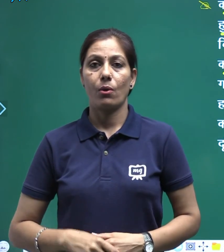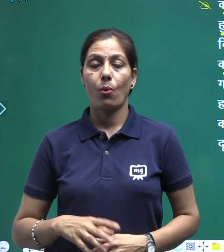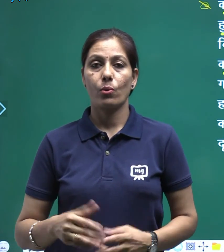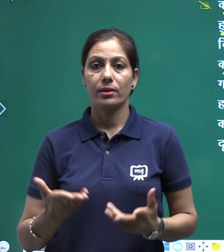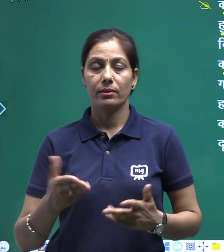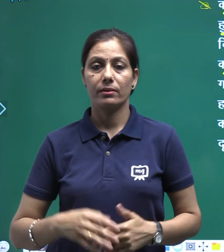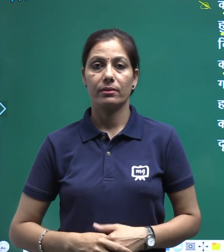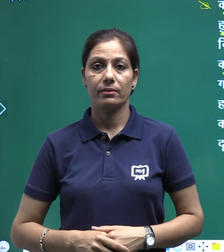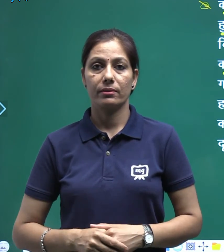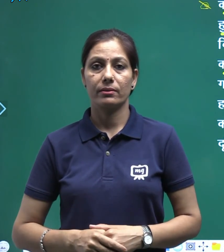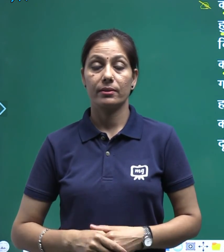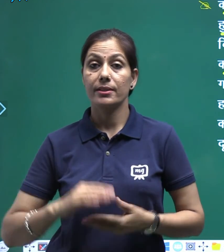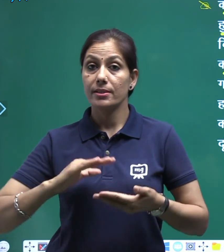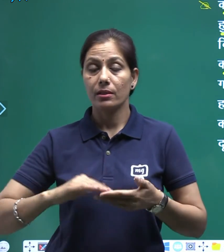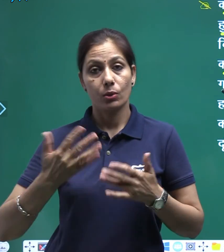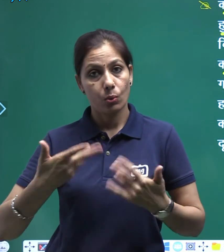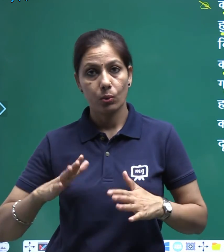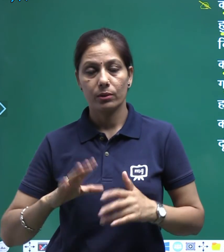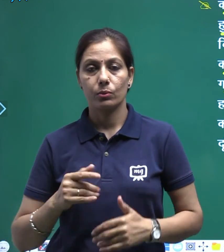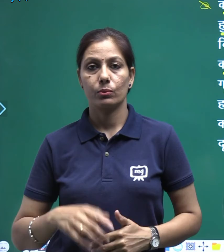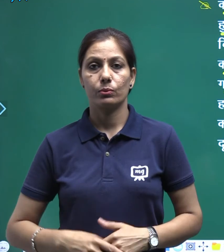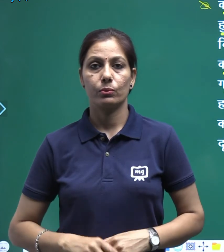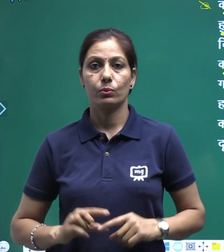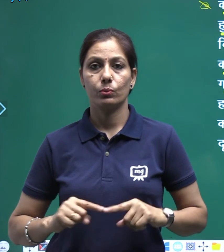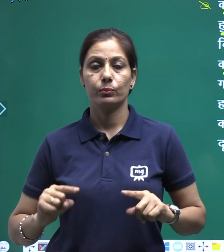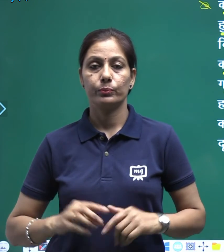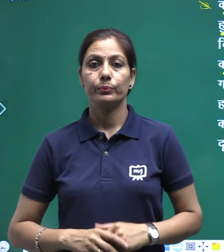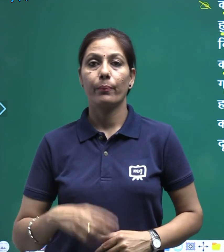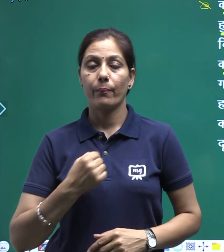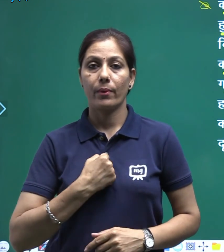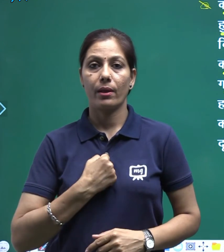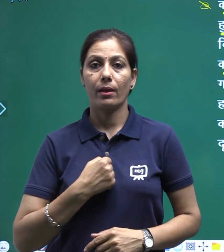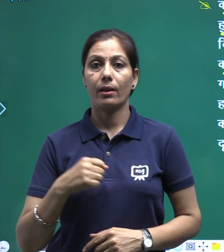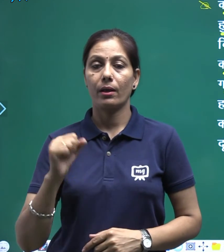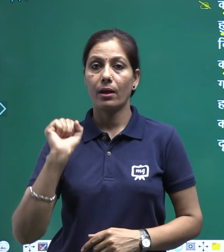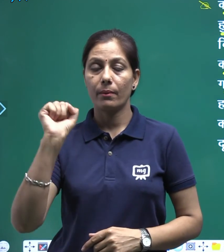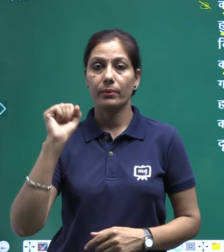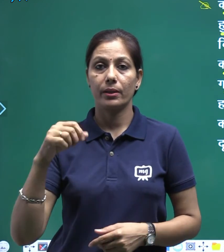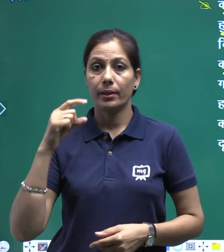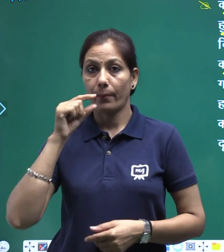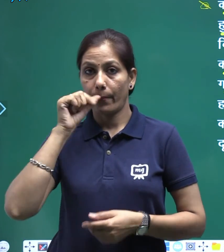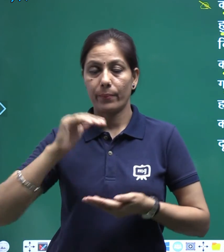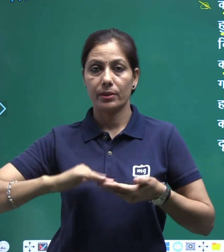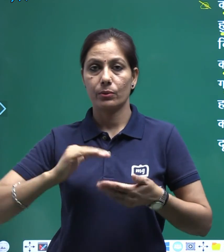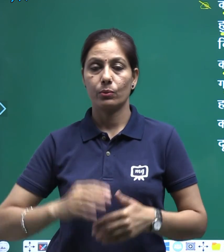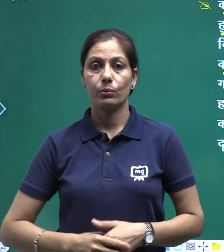यदि शादी हो गई तो मैं अपने पति को